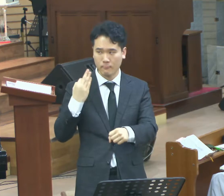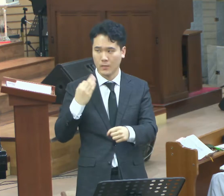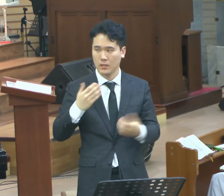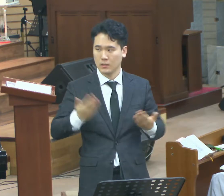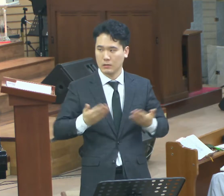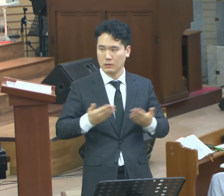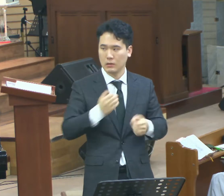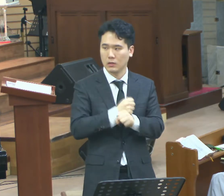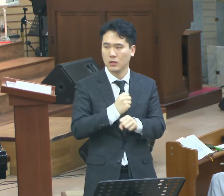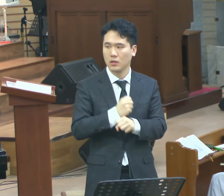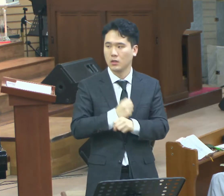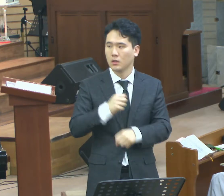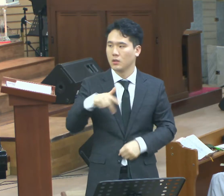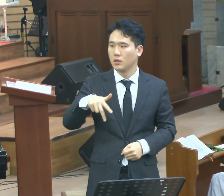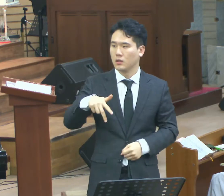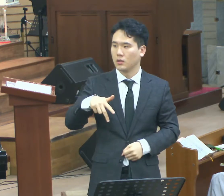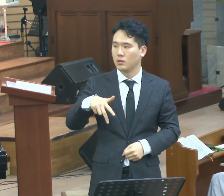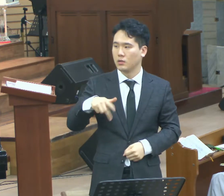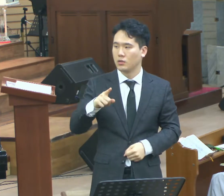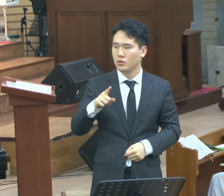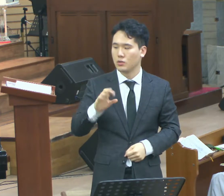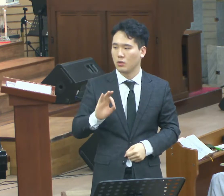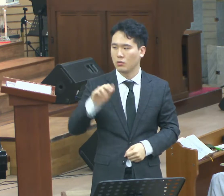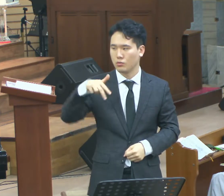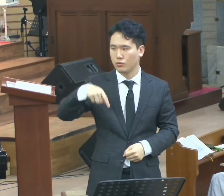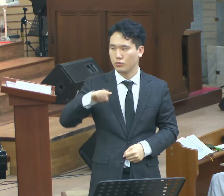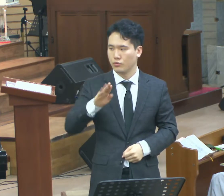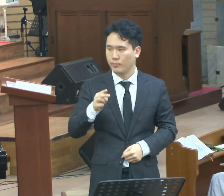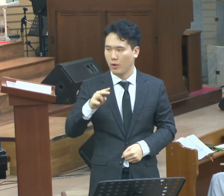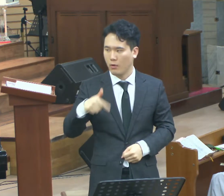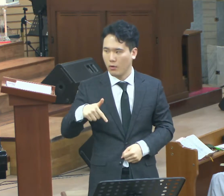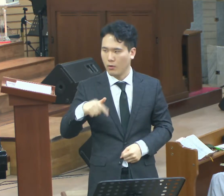파송이 돼서 그곳에서 귀한 교회를 이루셨어요.